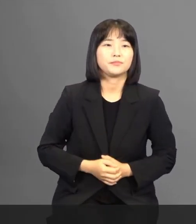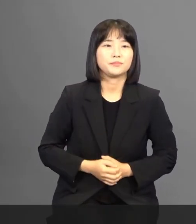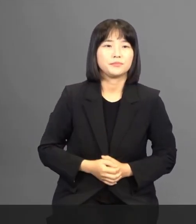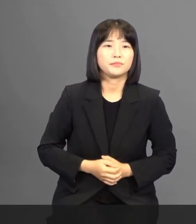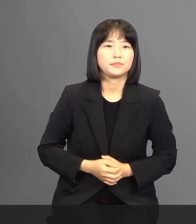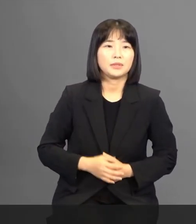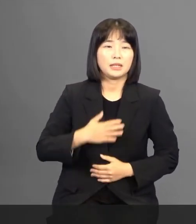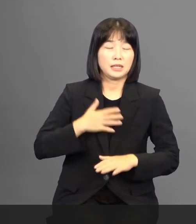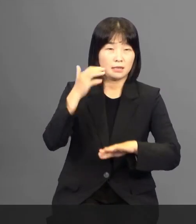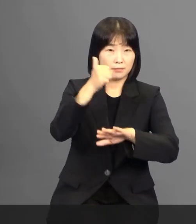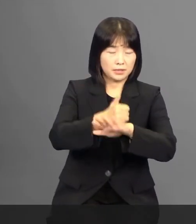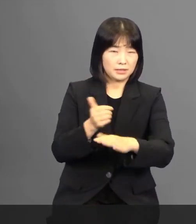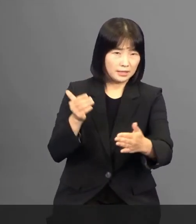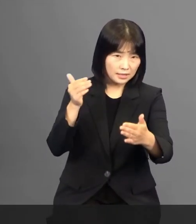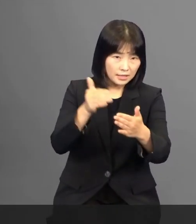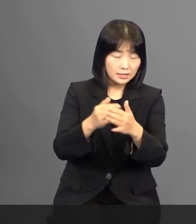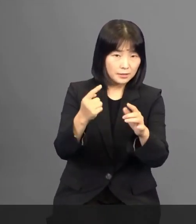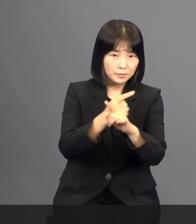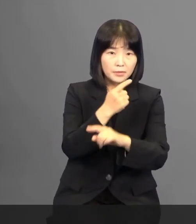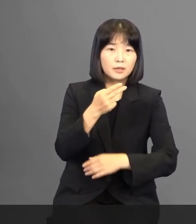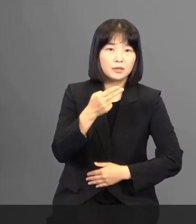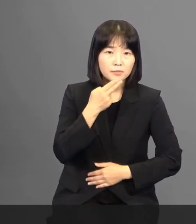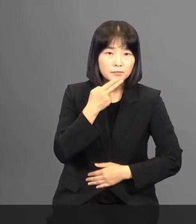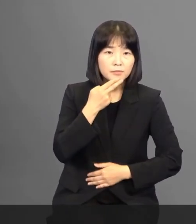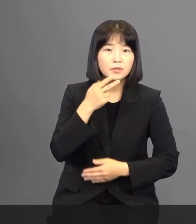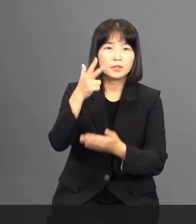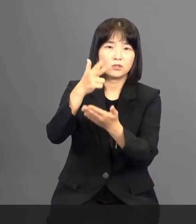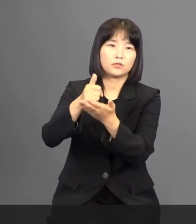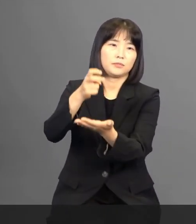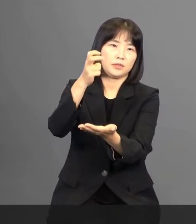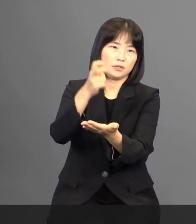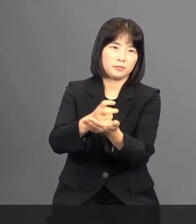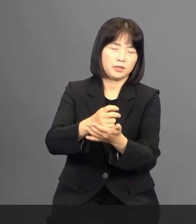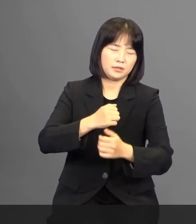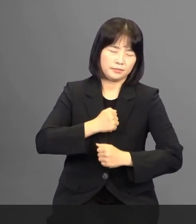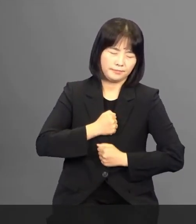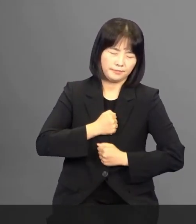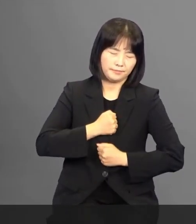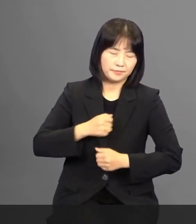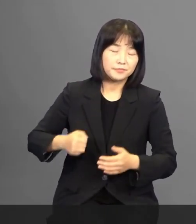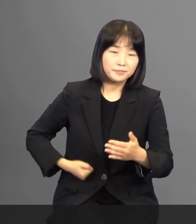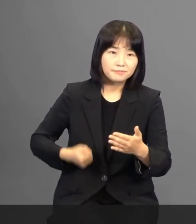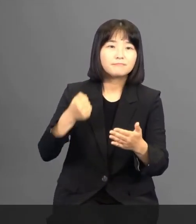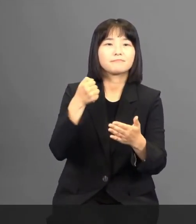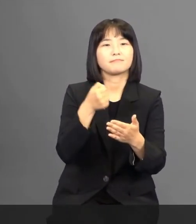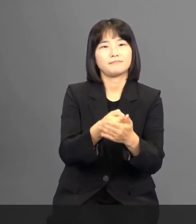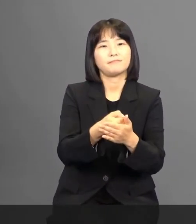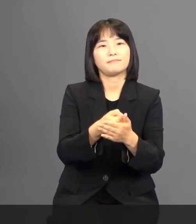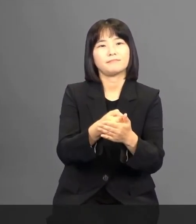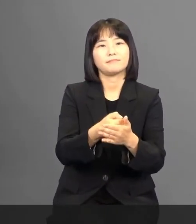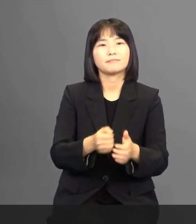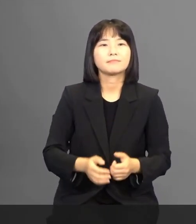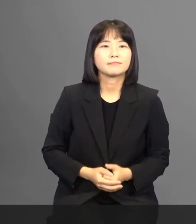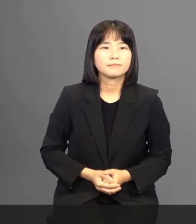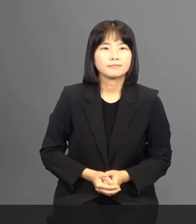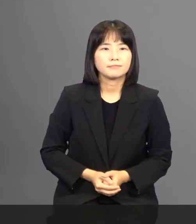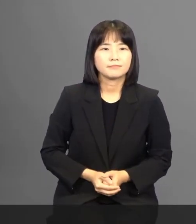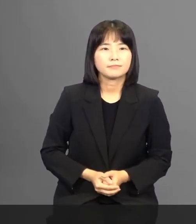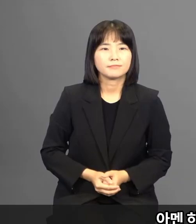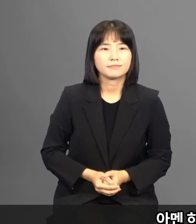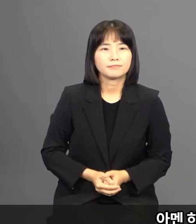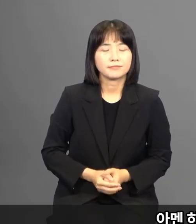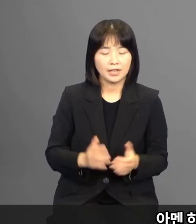기업입니다. 내 마지막 순간까지 변함없이 주님의 율례를 지키기로